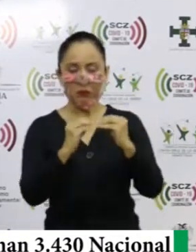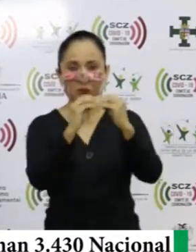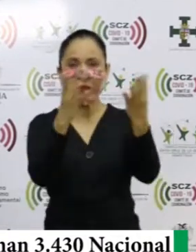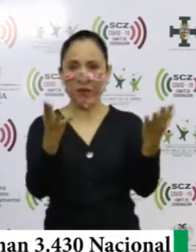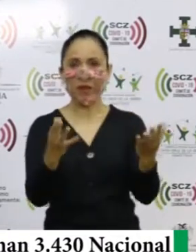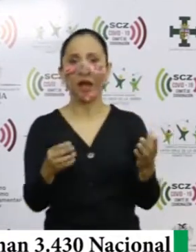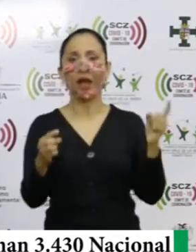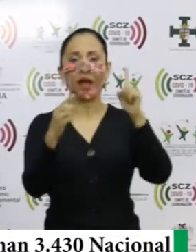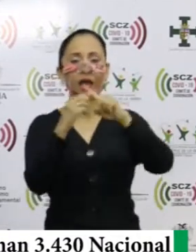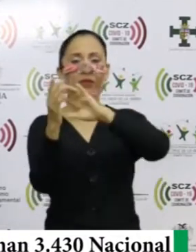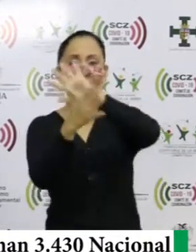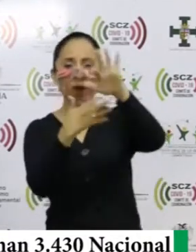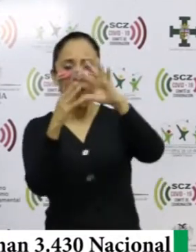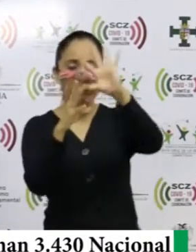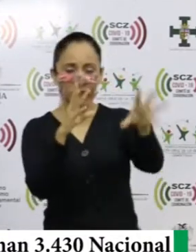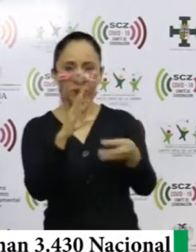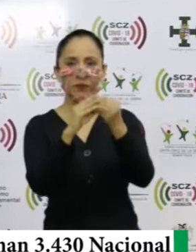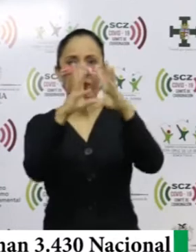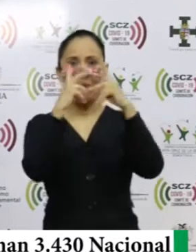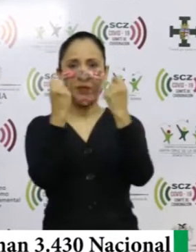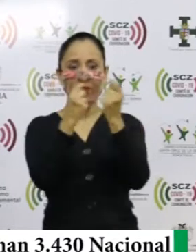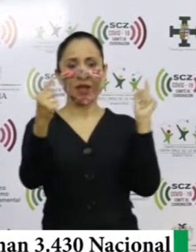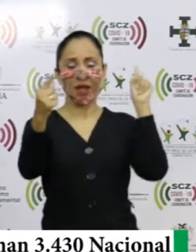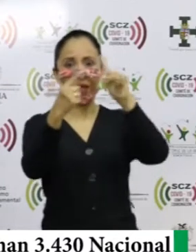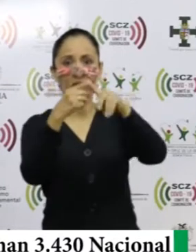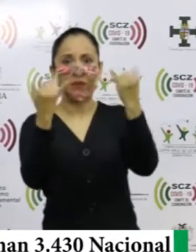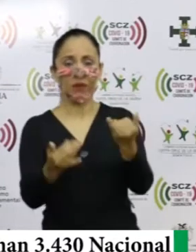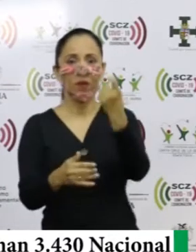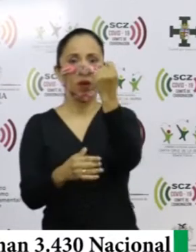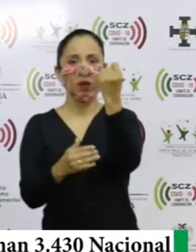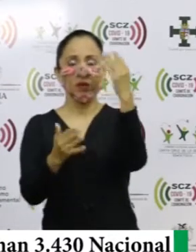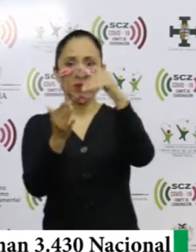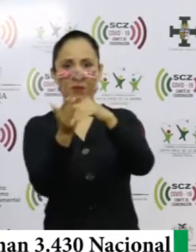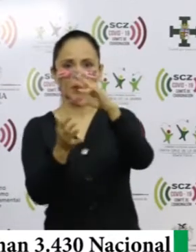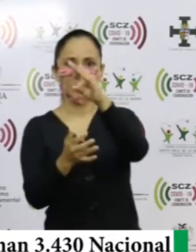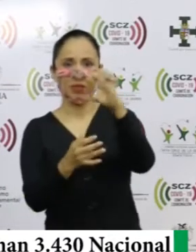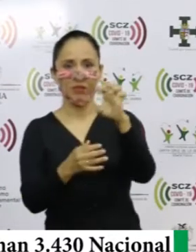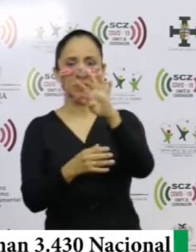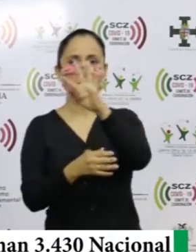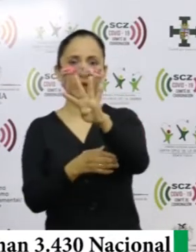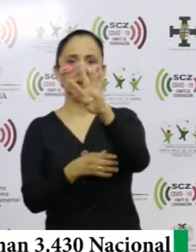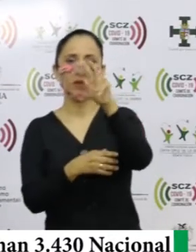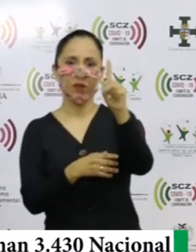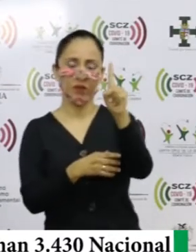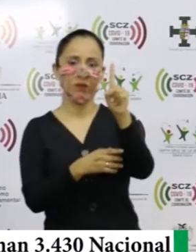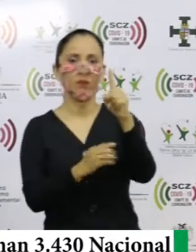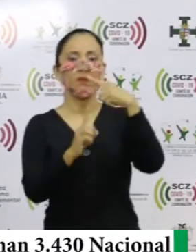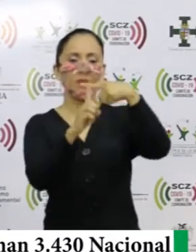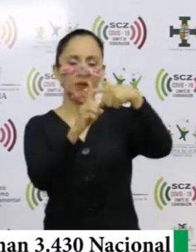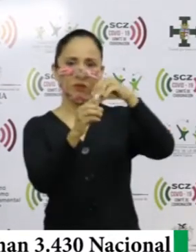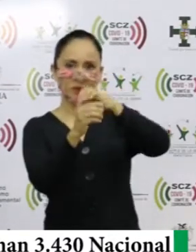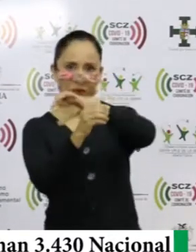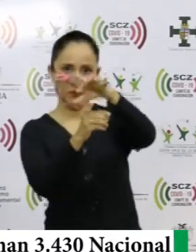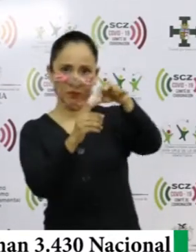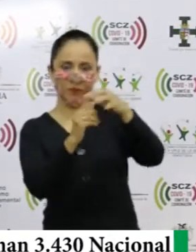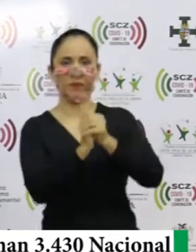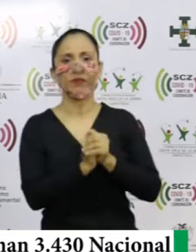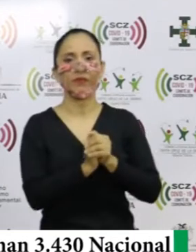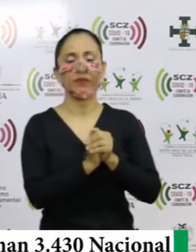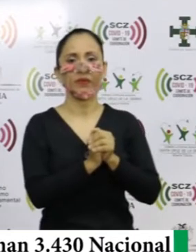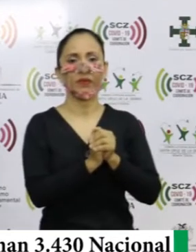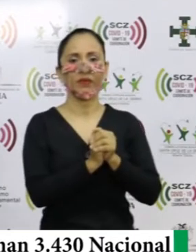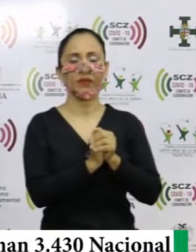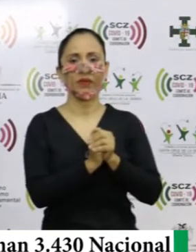al total departamental hasta hoy de 11 mil 741 casos vamos